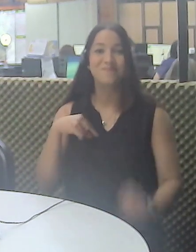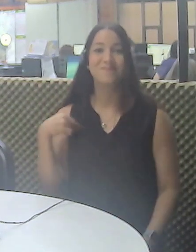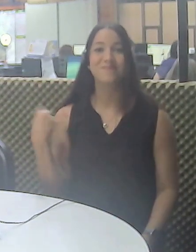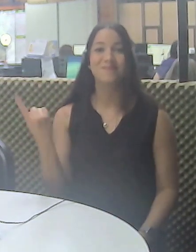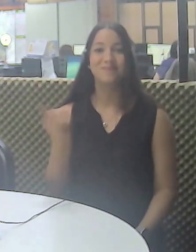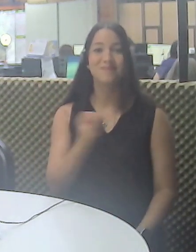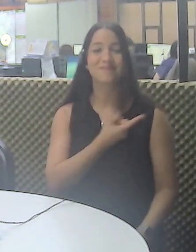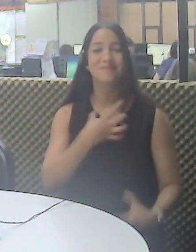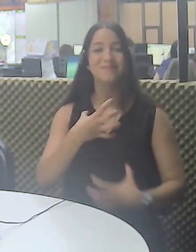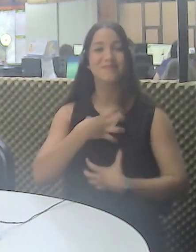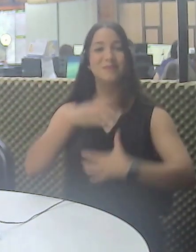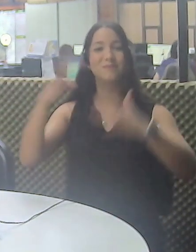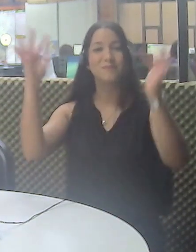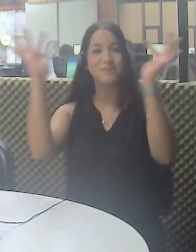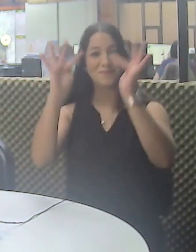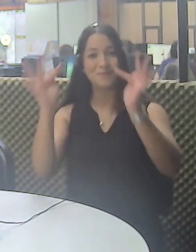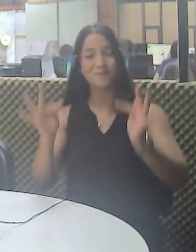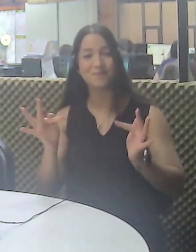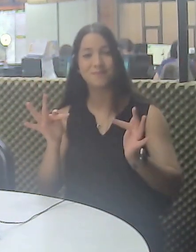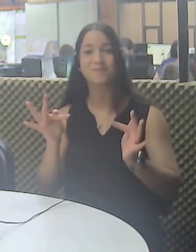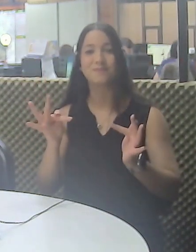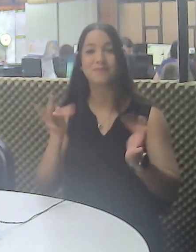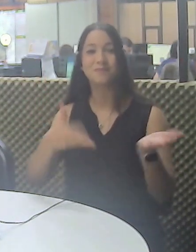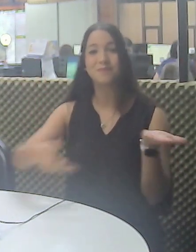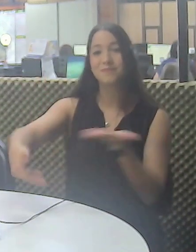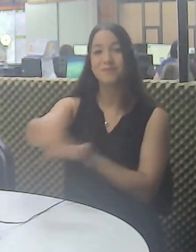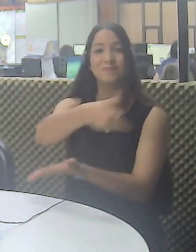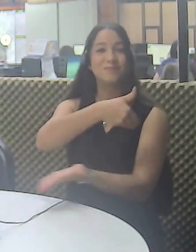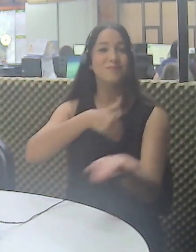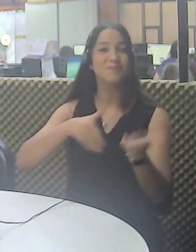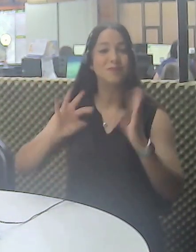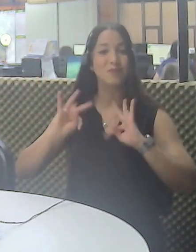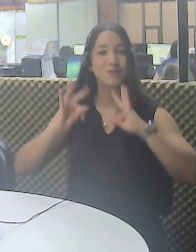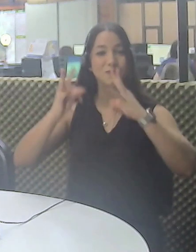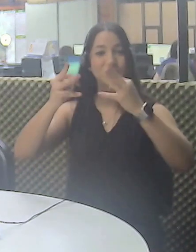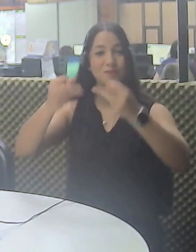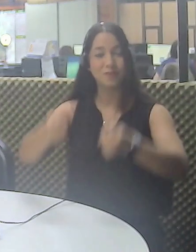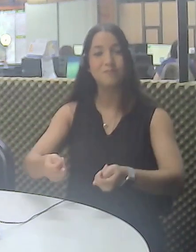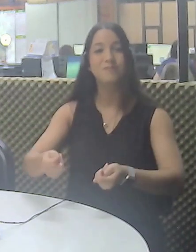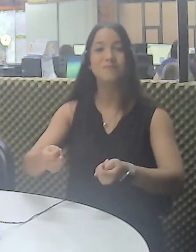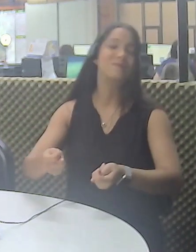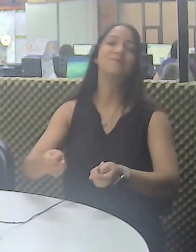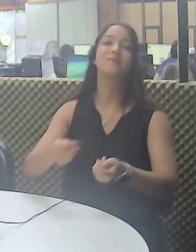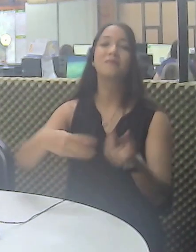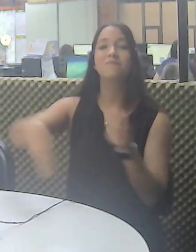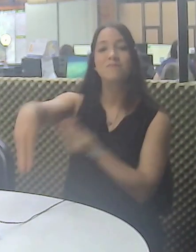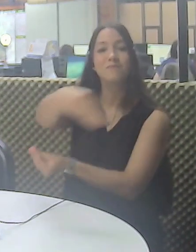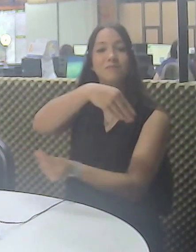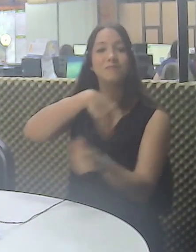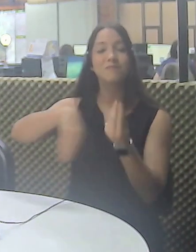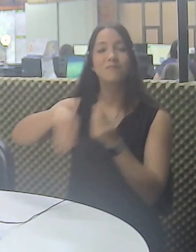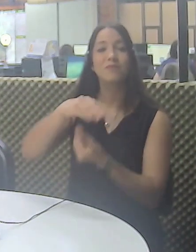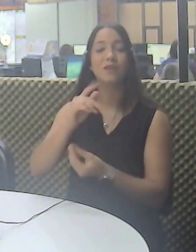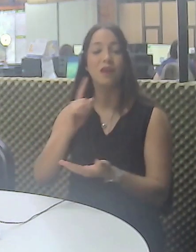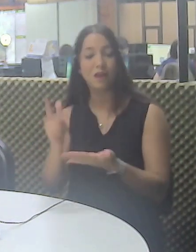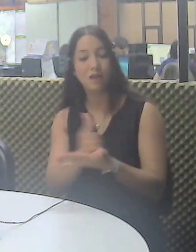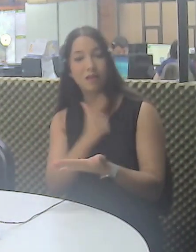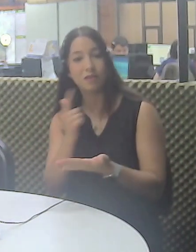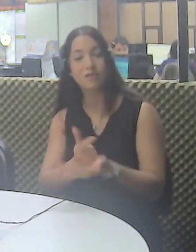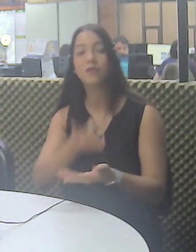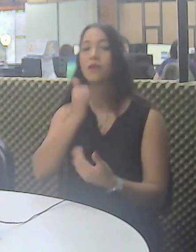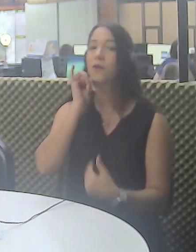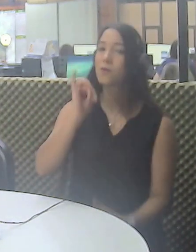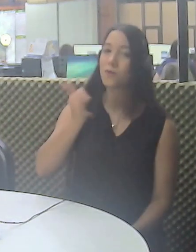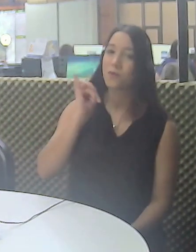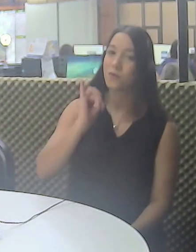nós, de alegria, que a gente consegue essa confraternização com todos aqui. Estamos misturando várias coisas, literatura, contação